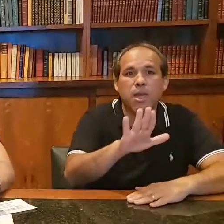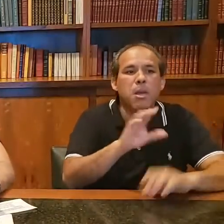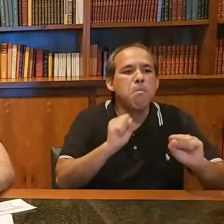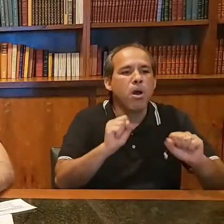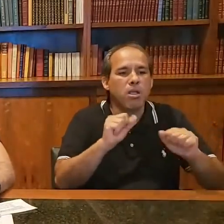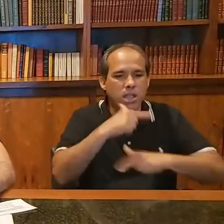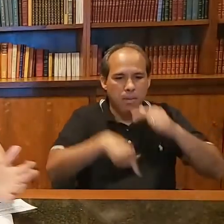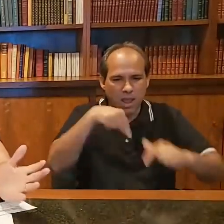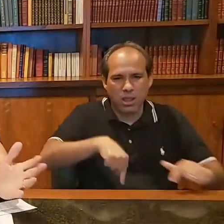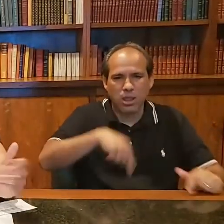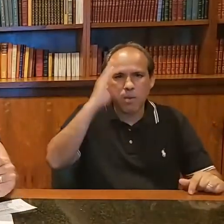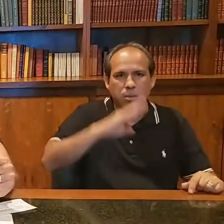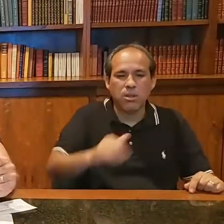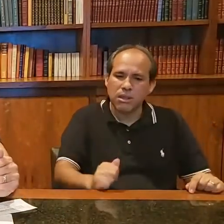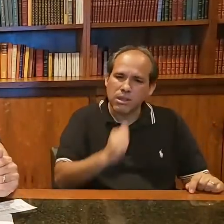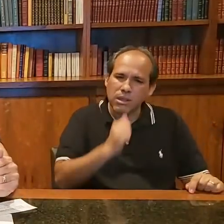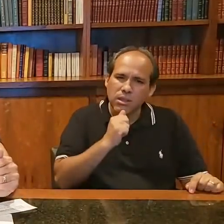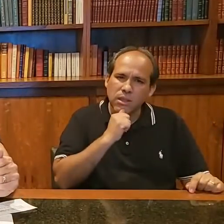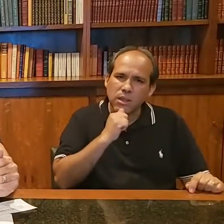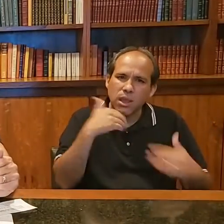aqui no Brasil sem o revalido.